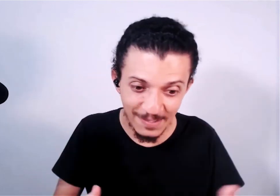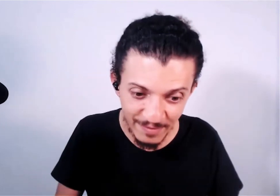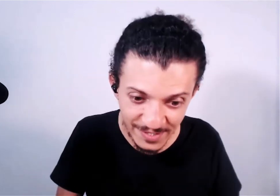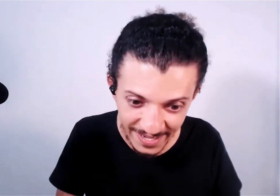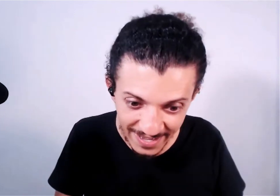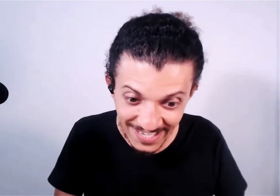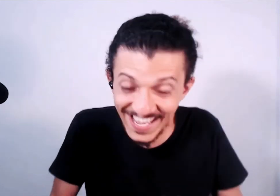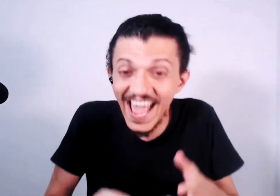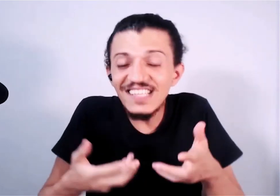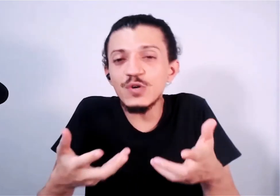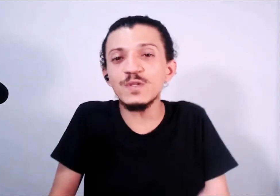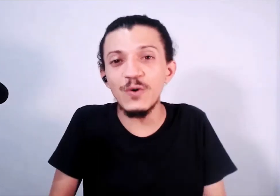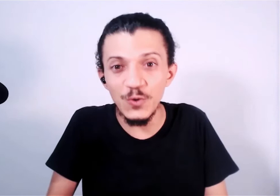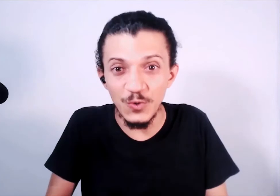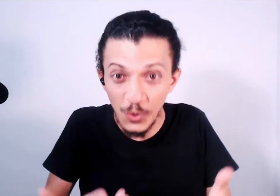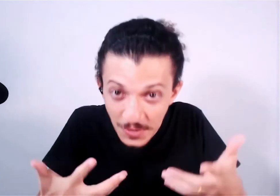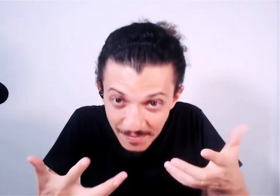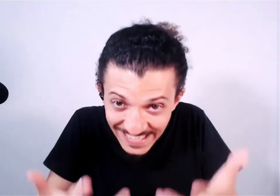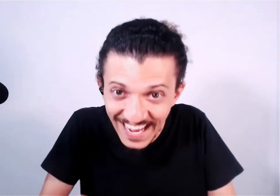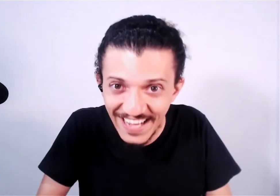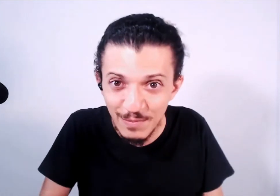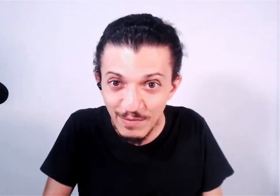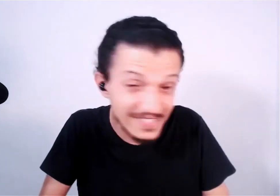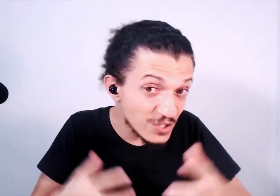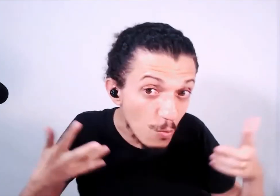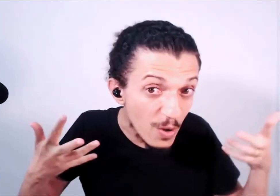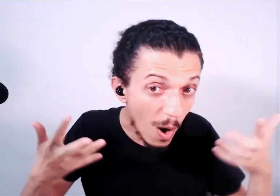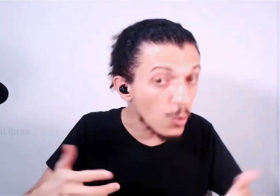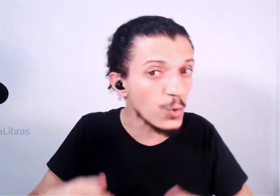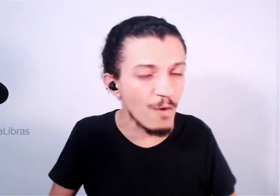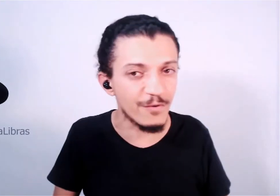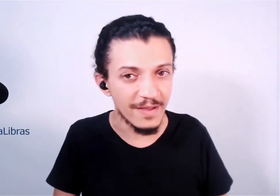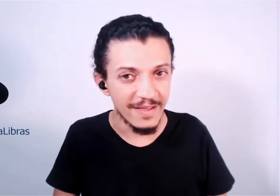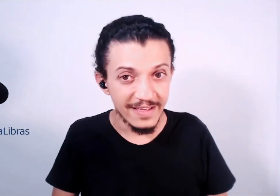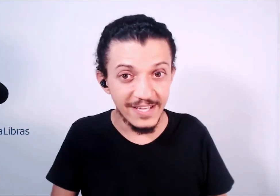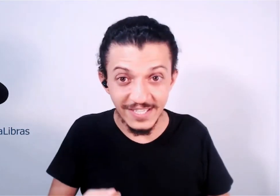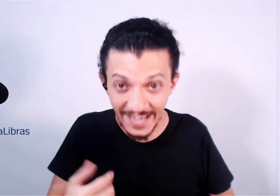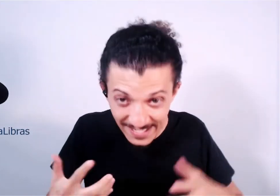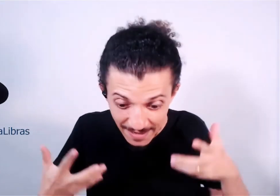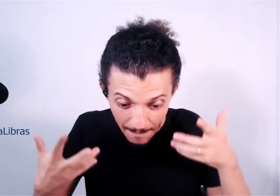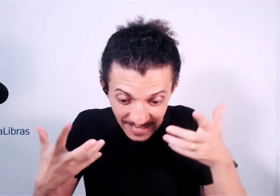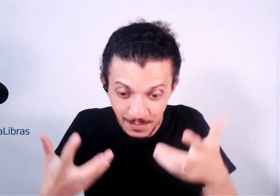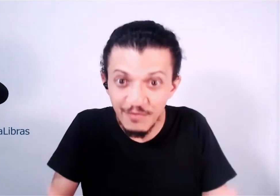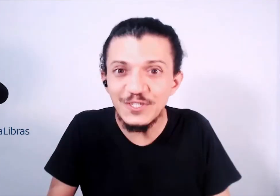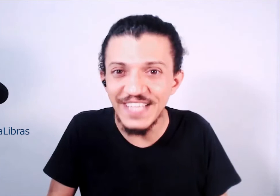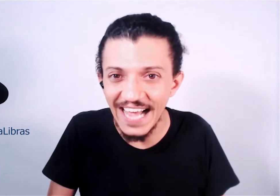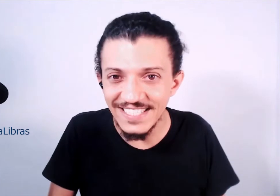para você, se esse conteúdo trouxe mais clareza para você, se descobriu algo novo que te traz mais profundidade na